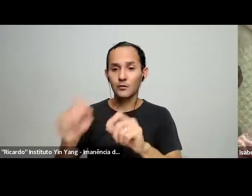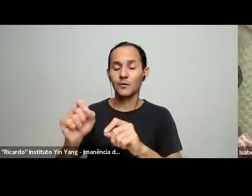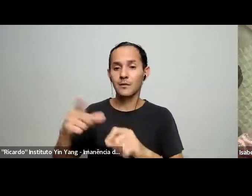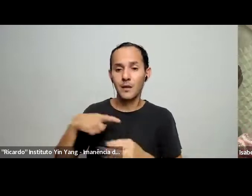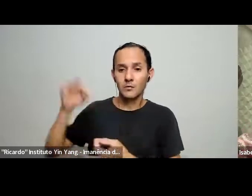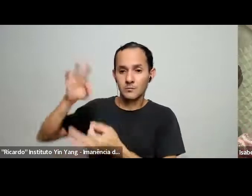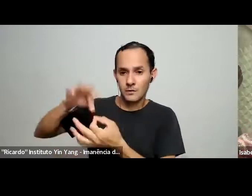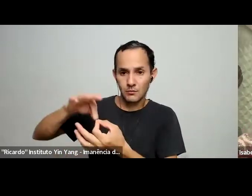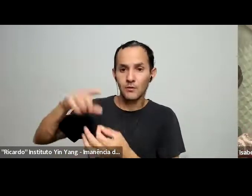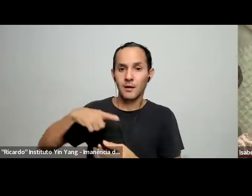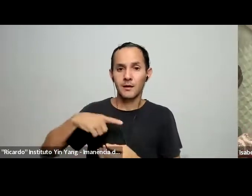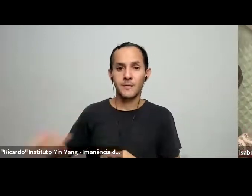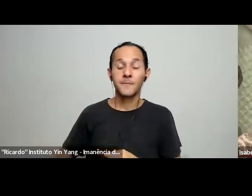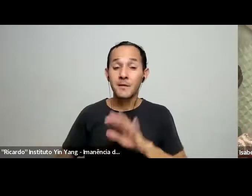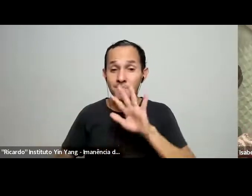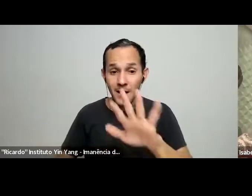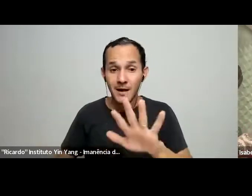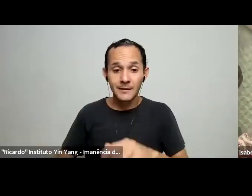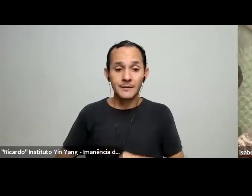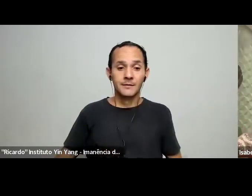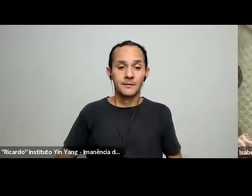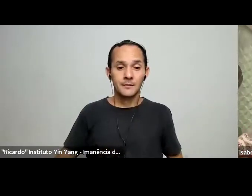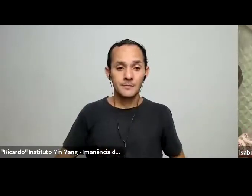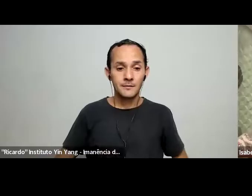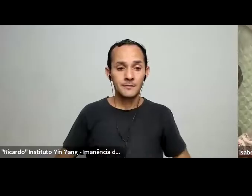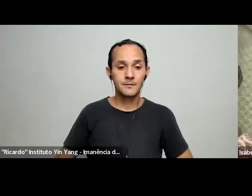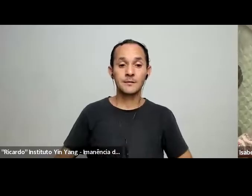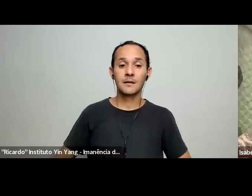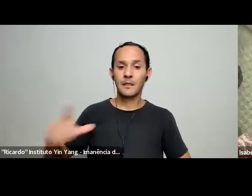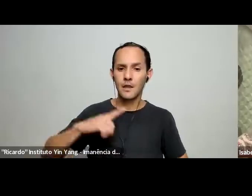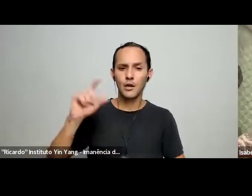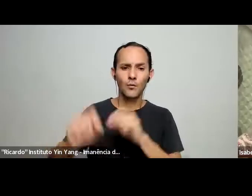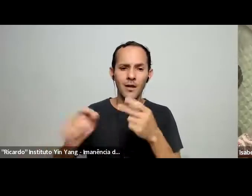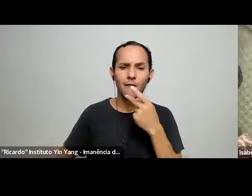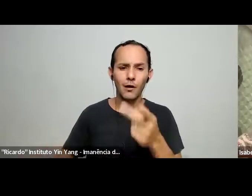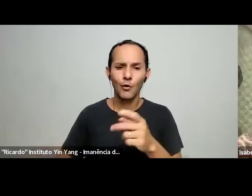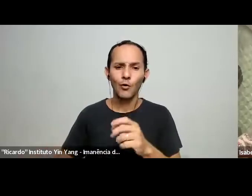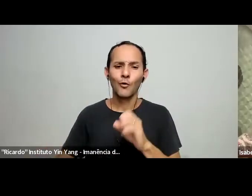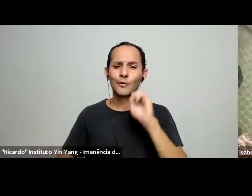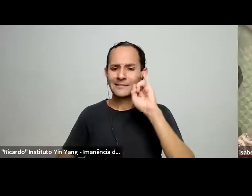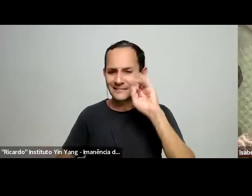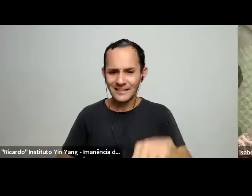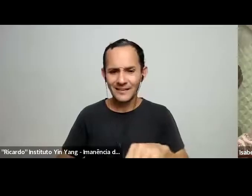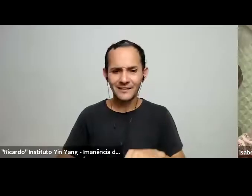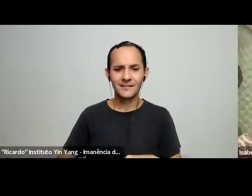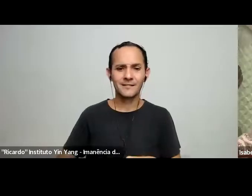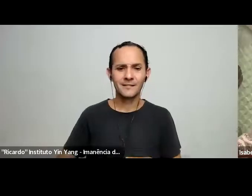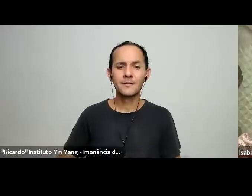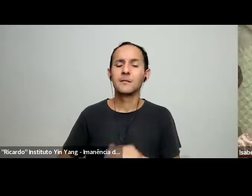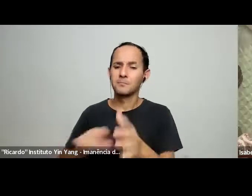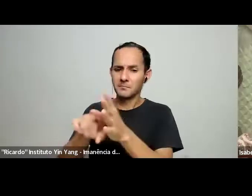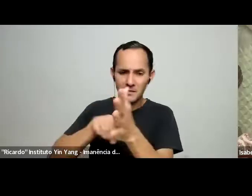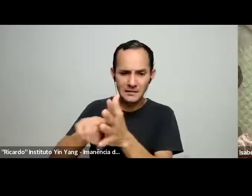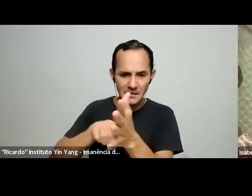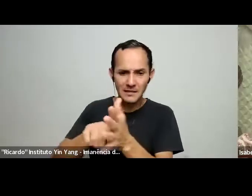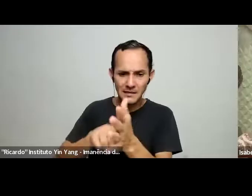espiritual merece. Mas, por outro lado, e isso está na obra dele, ele disse sim, nós podemos fazer pesquisas científicas